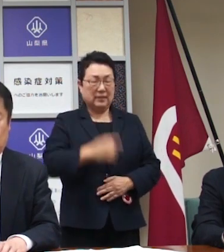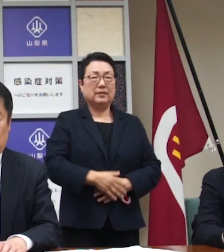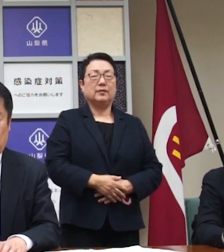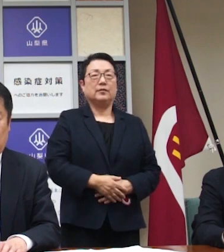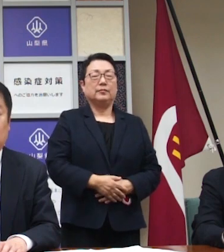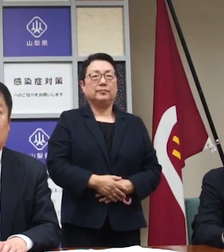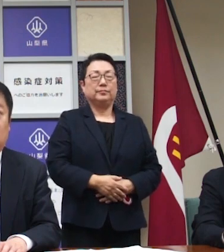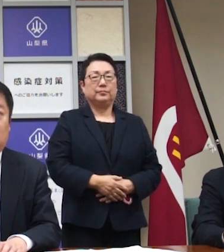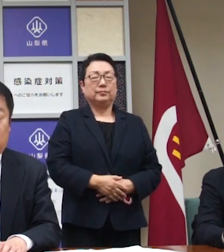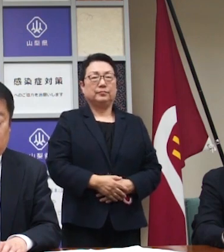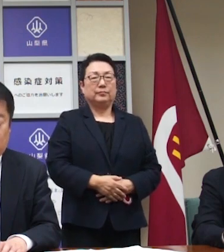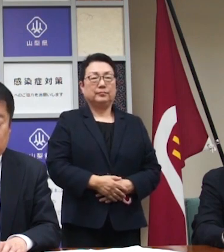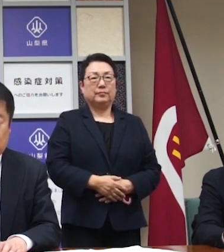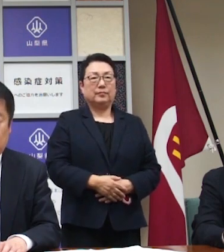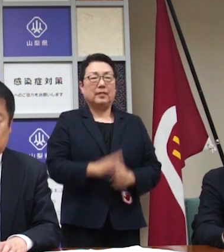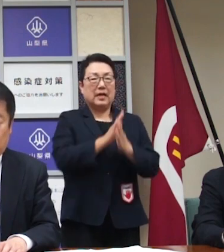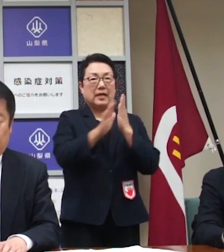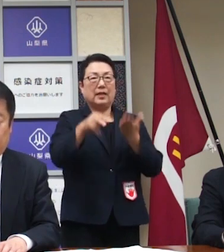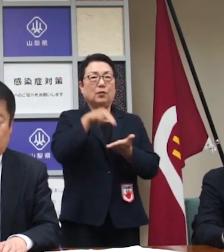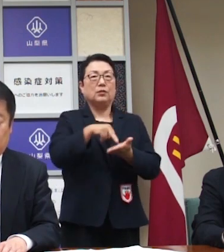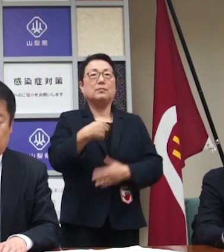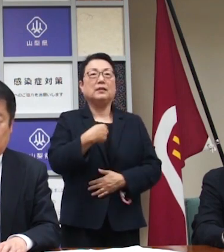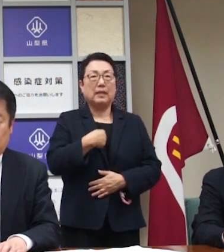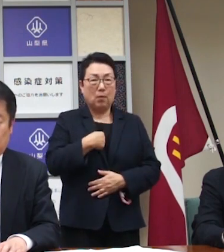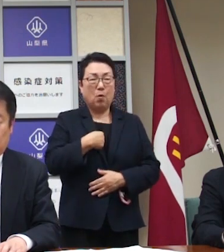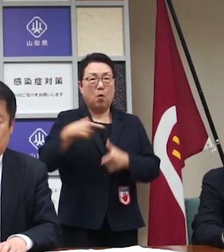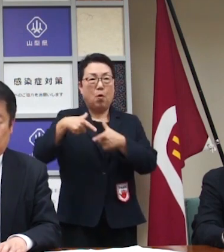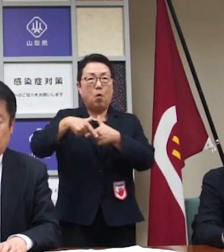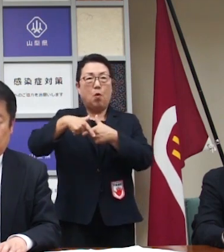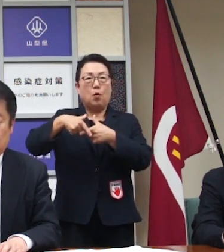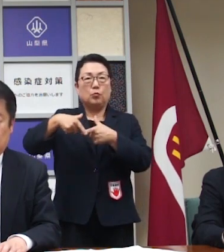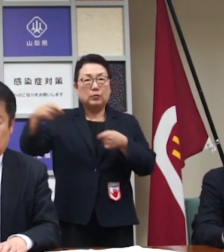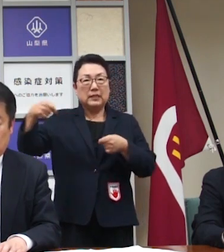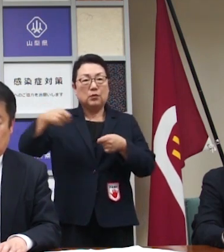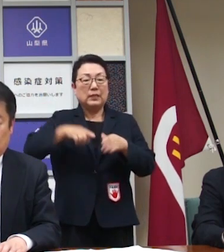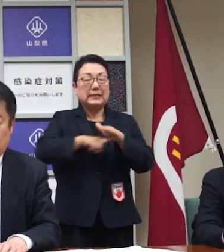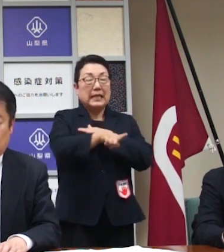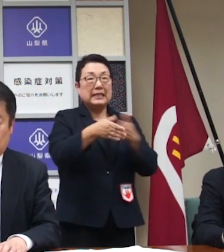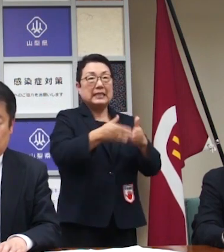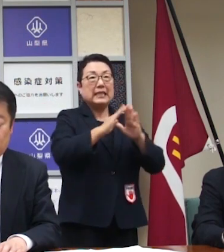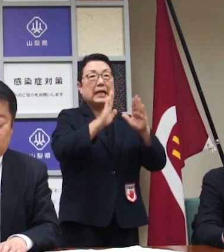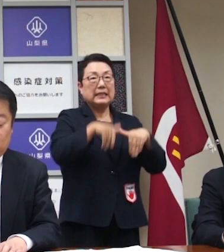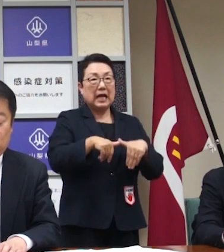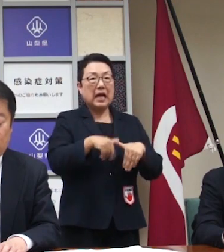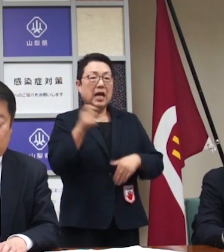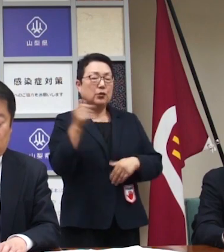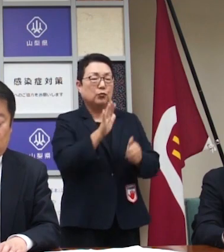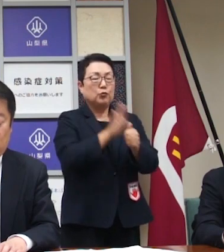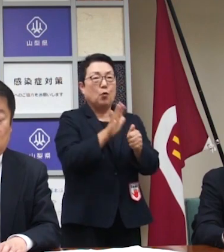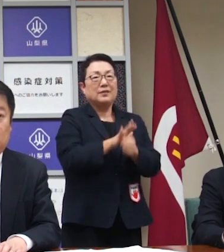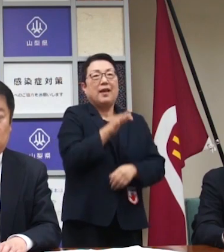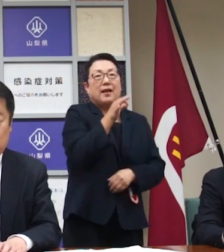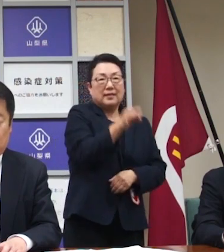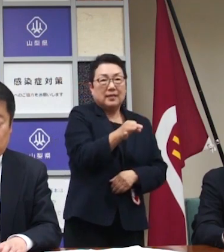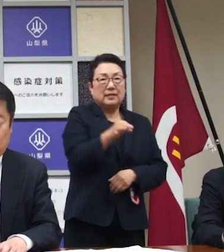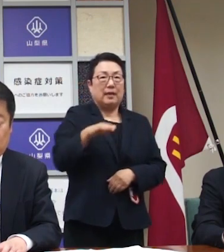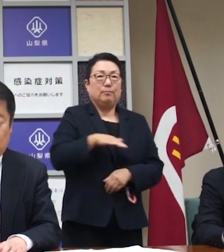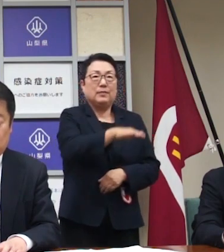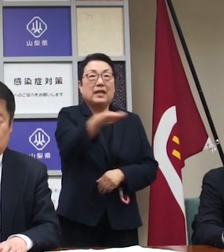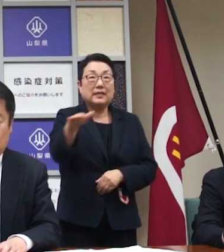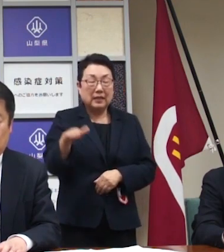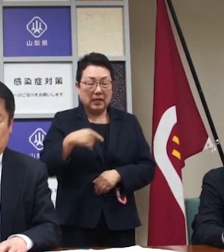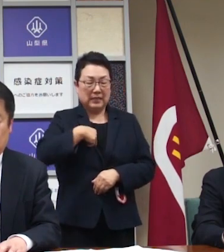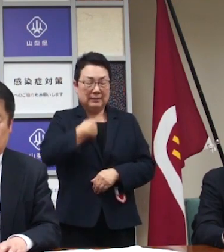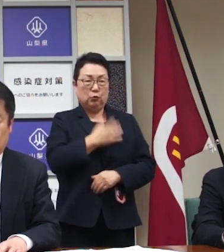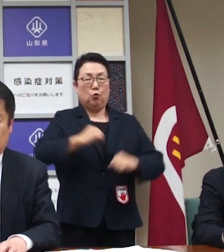ます。県といたしましては、国に先立ち創設いたしました、休業助成金を含め、県民の皆様が、